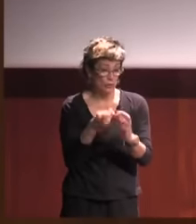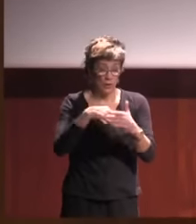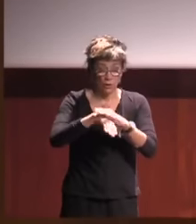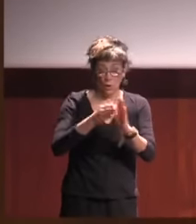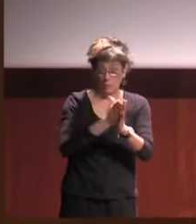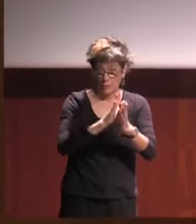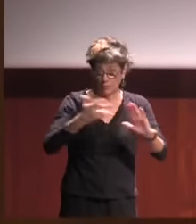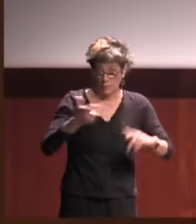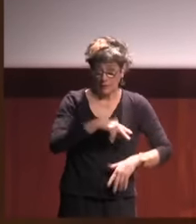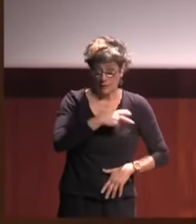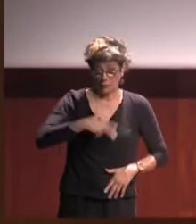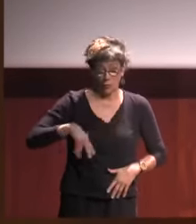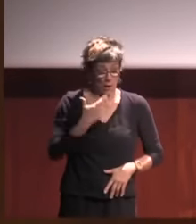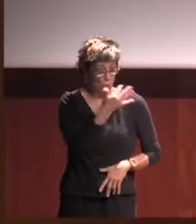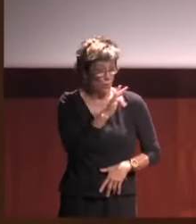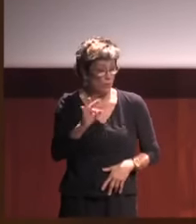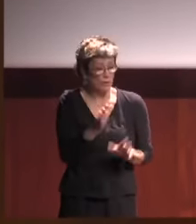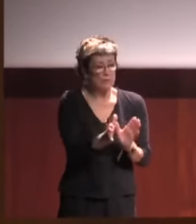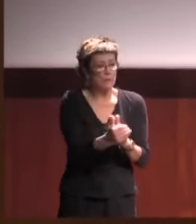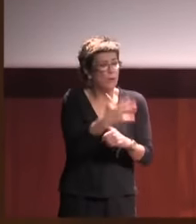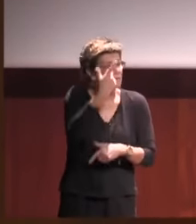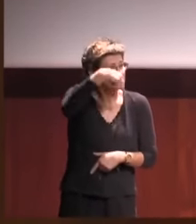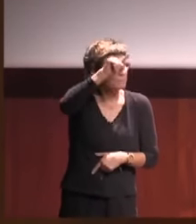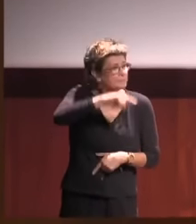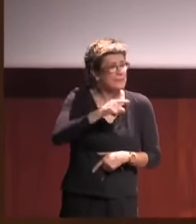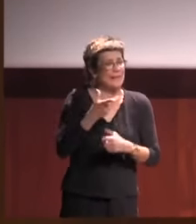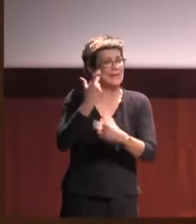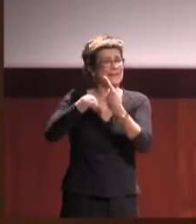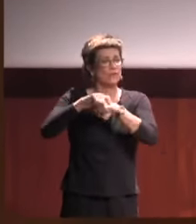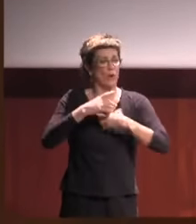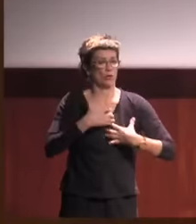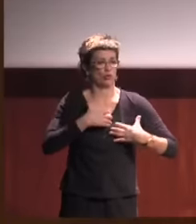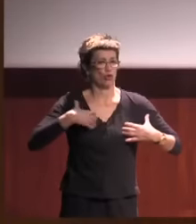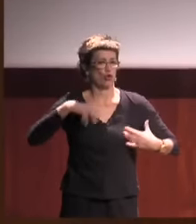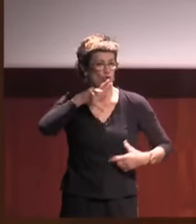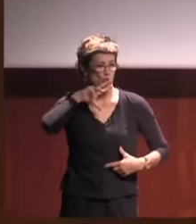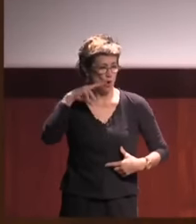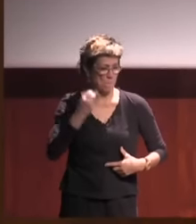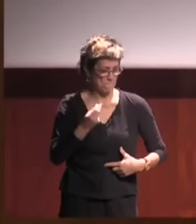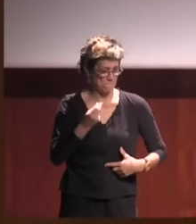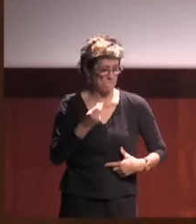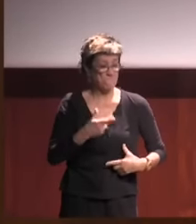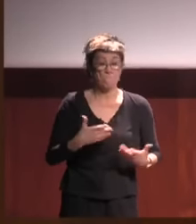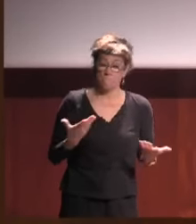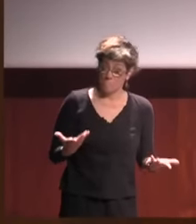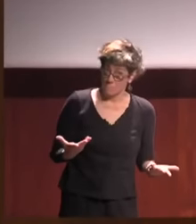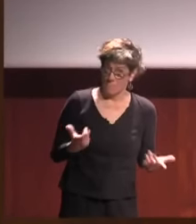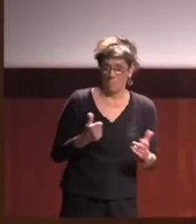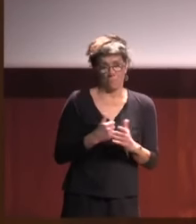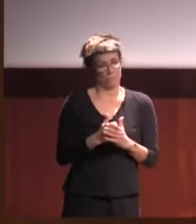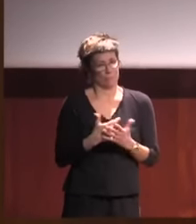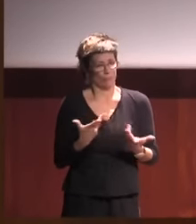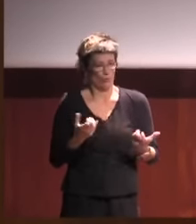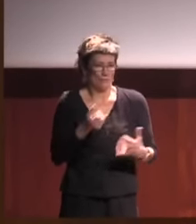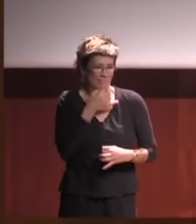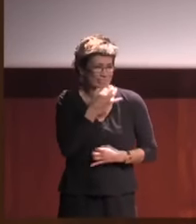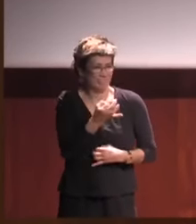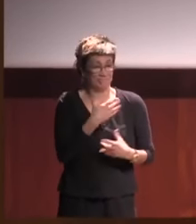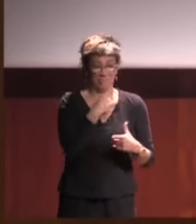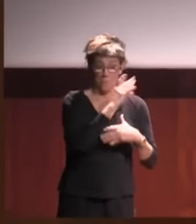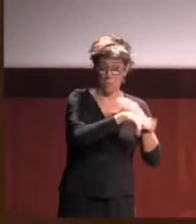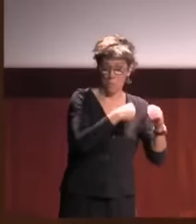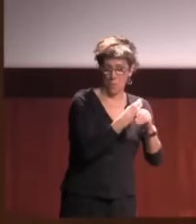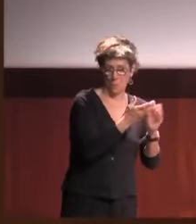au département philosophie, histoire, sciences de l'homme. Je voudrais saluer à mon tour cette alliance entre le monde des